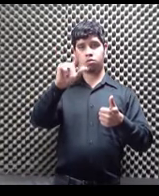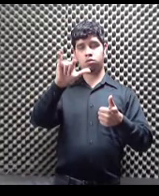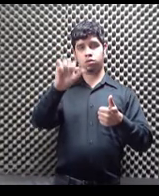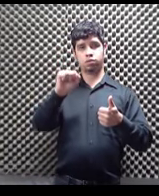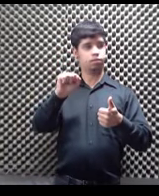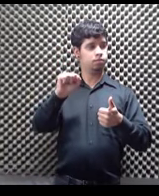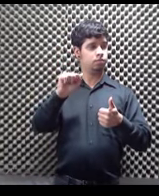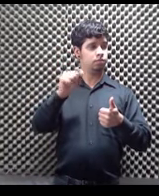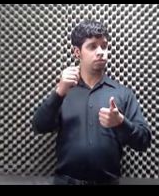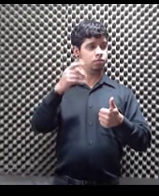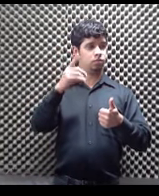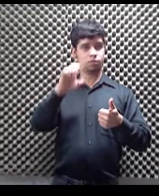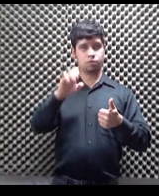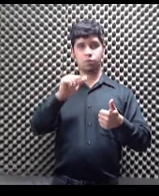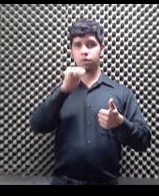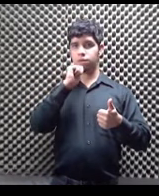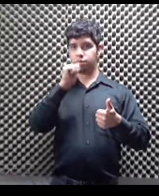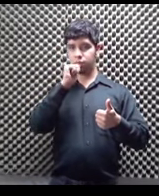almendra. ¡No!